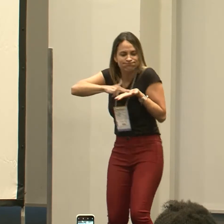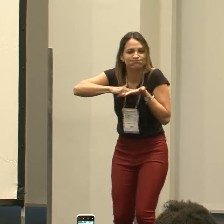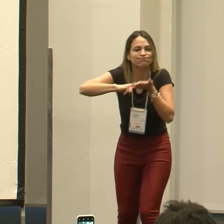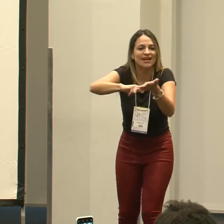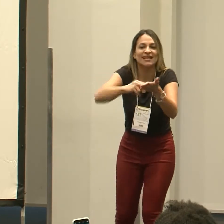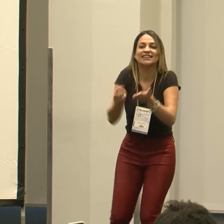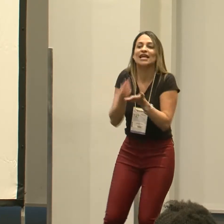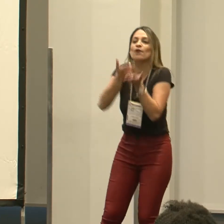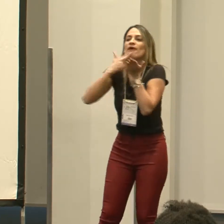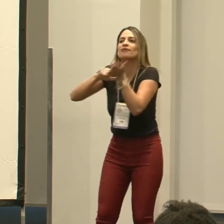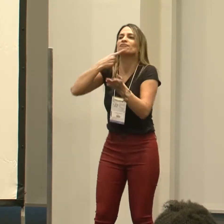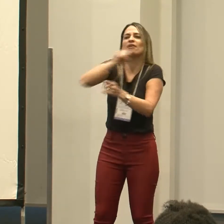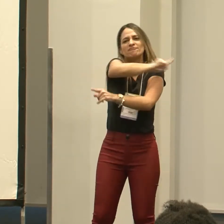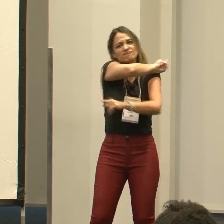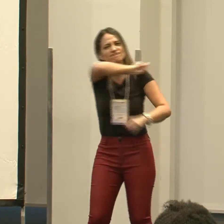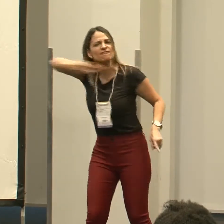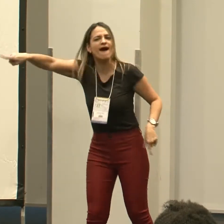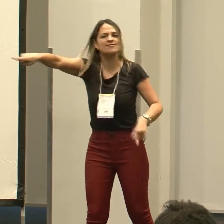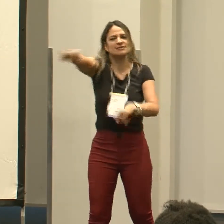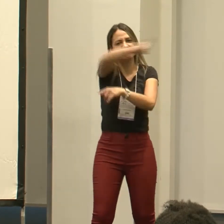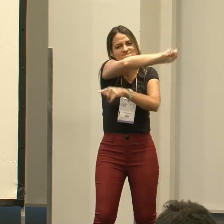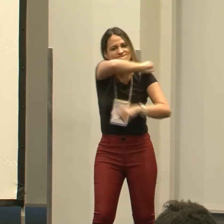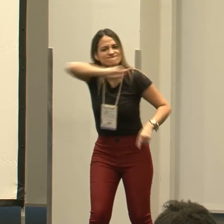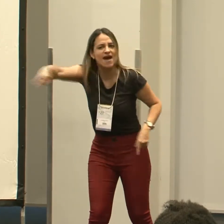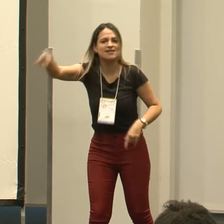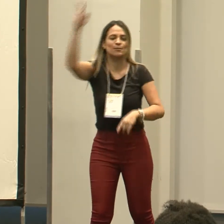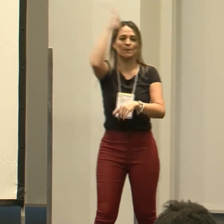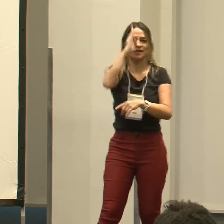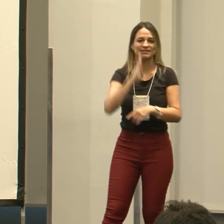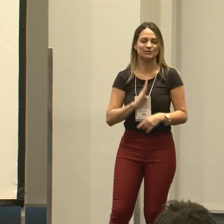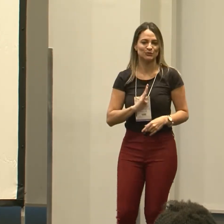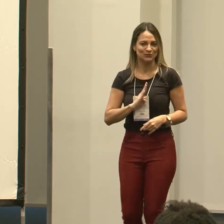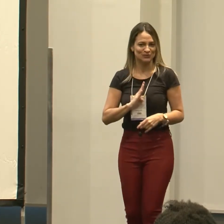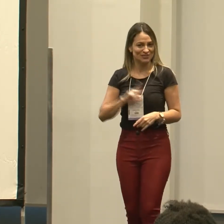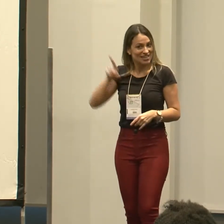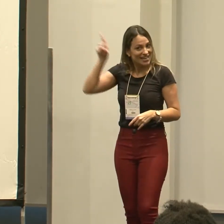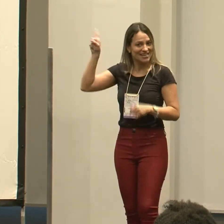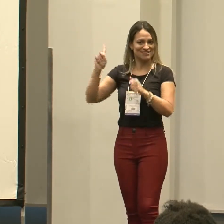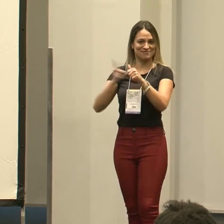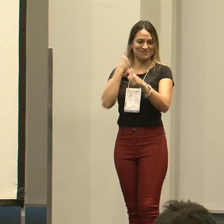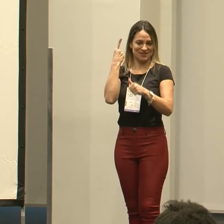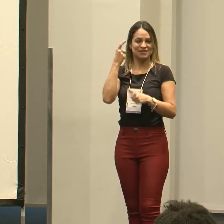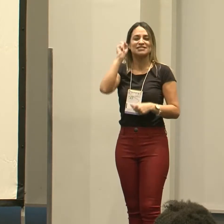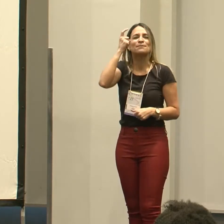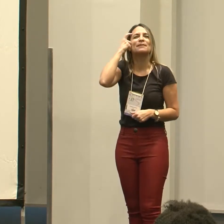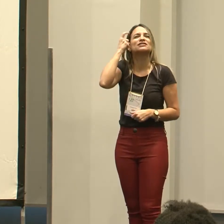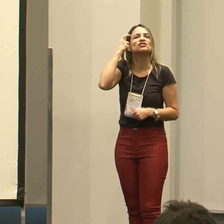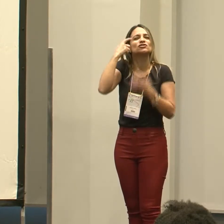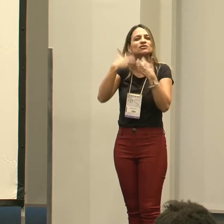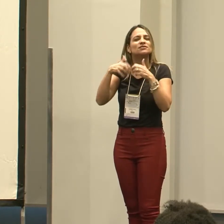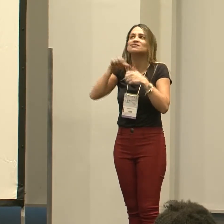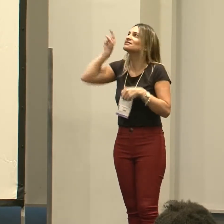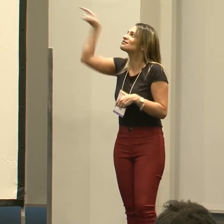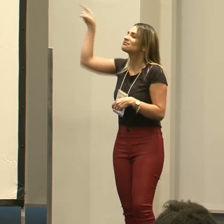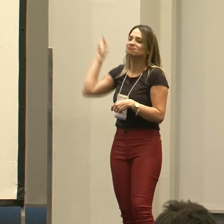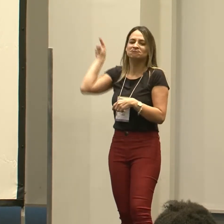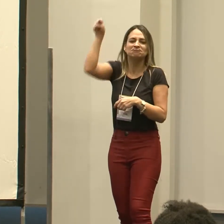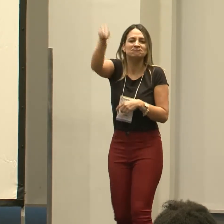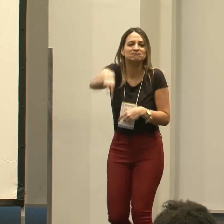Porque ele que enviou uma carta para incentivar que professores surdos viessem ao